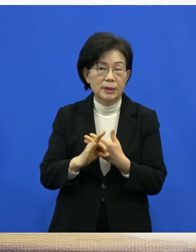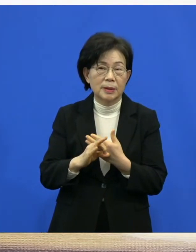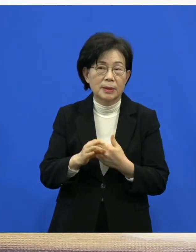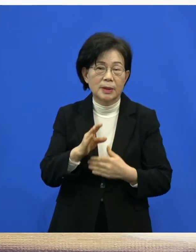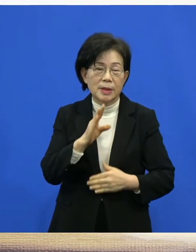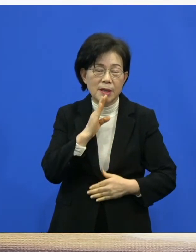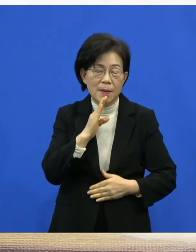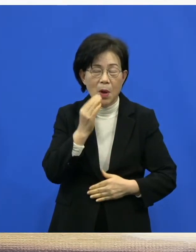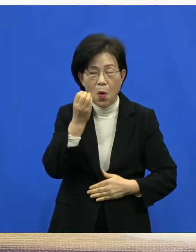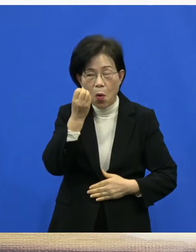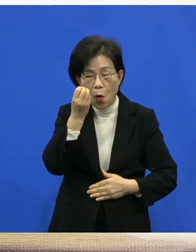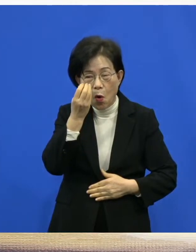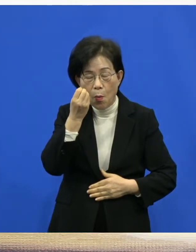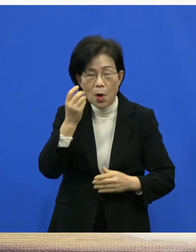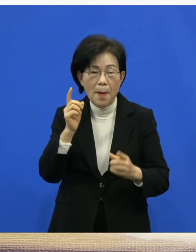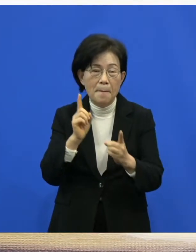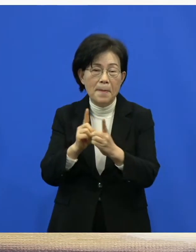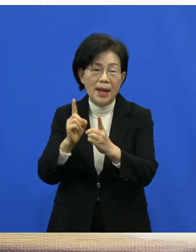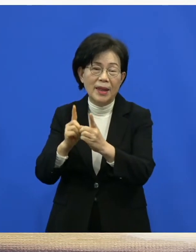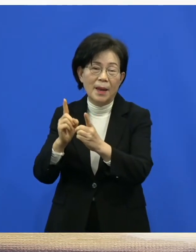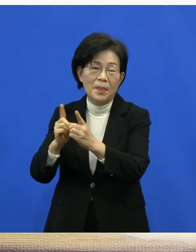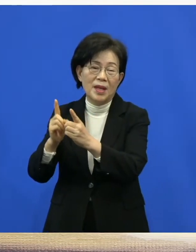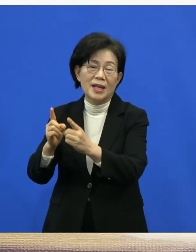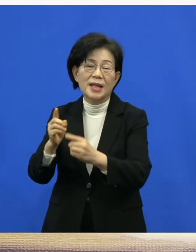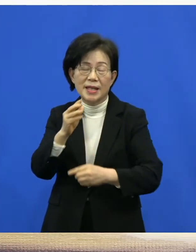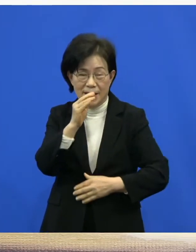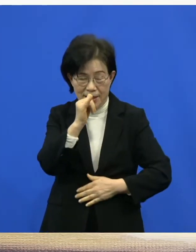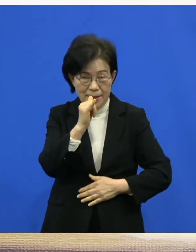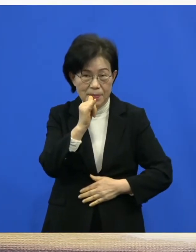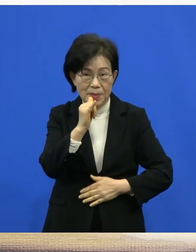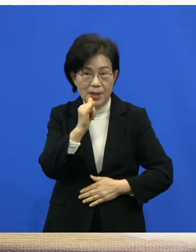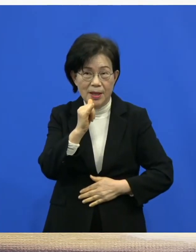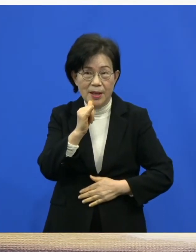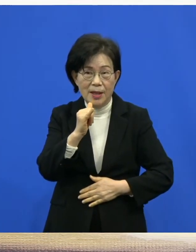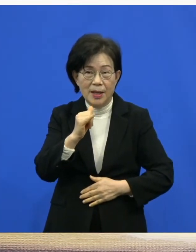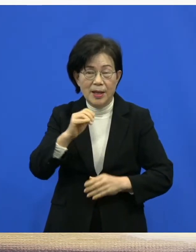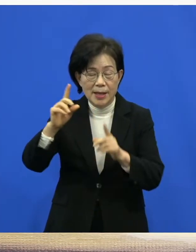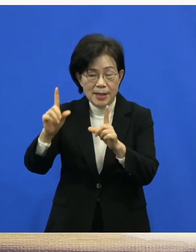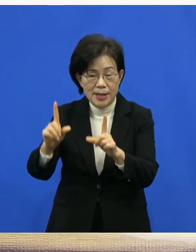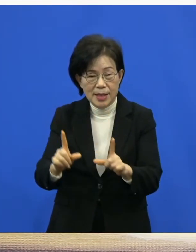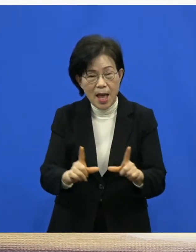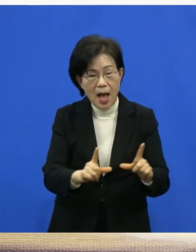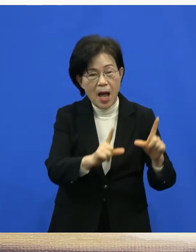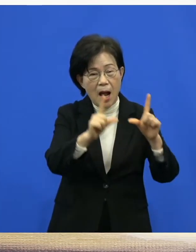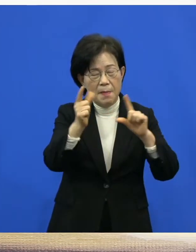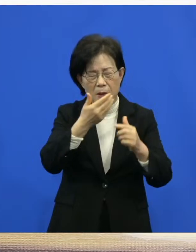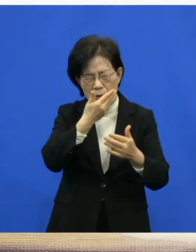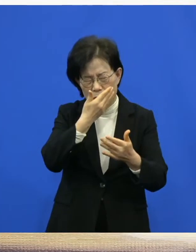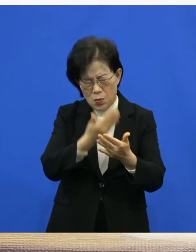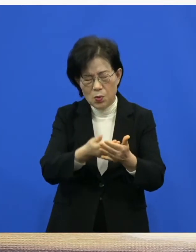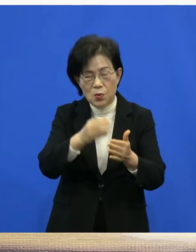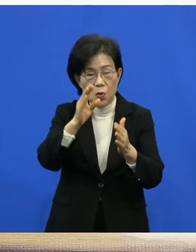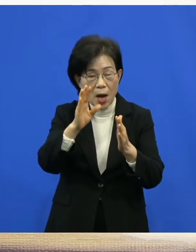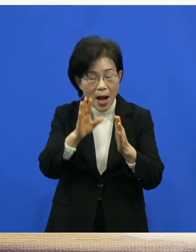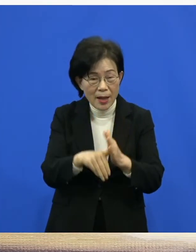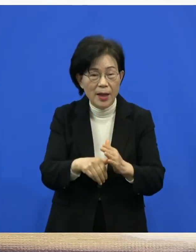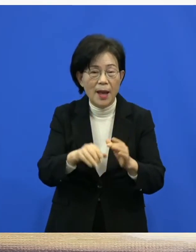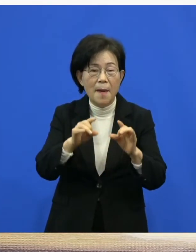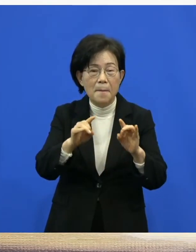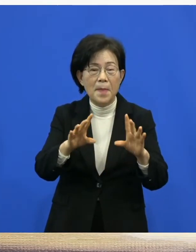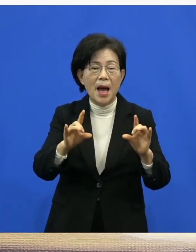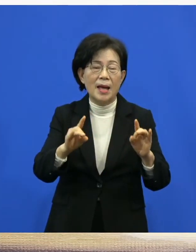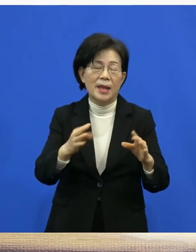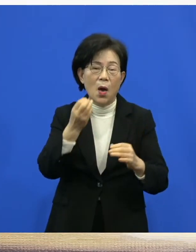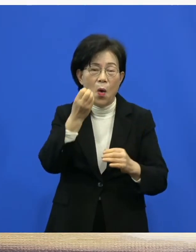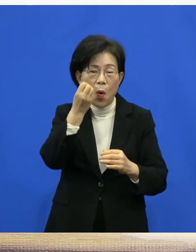참 오묘한 만남들이 많았어요. 다 삶의 길목에 매우 중요한 시점에 오묘한